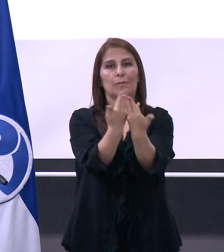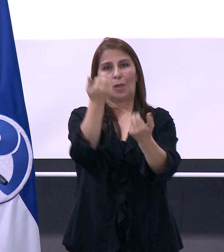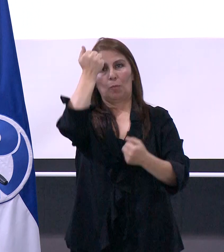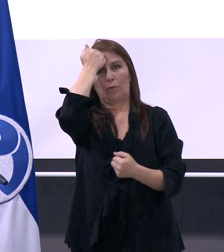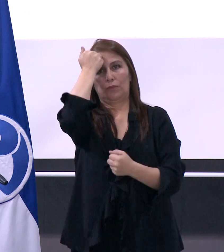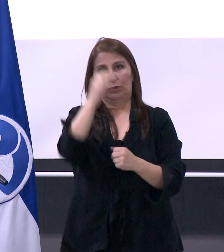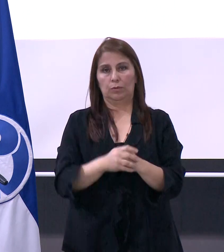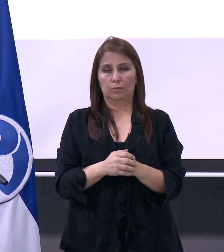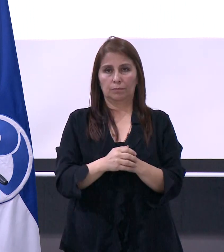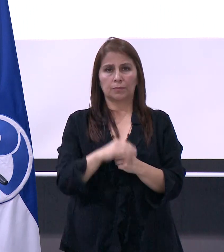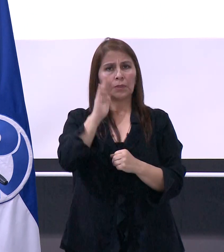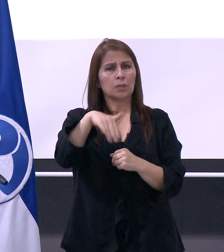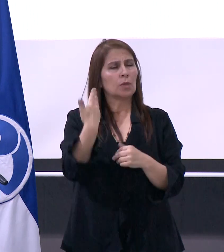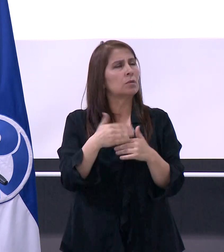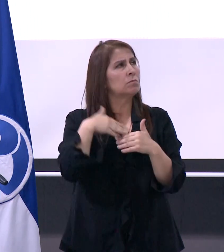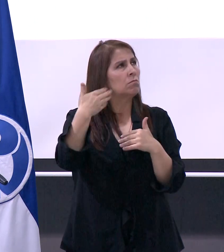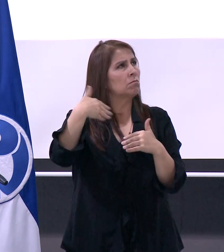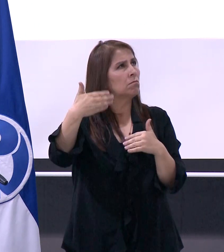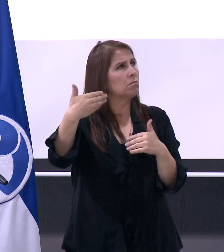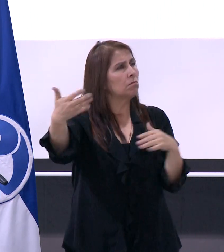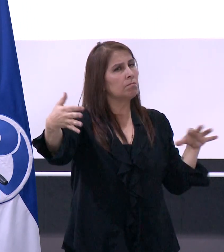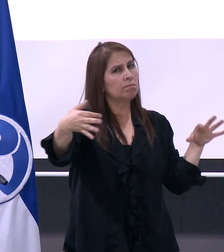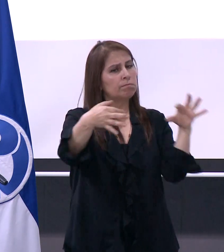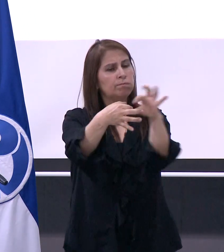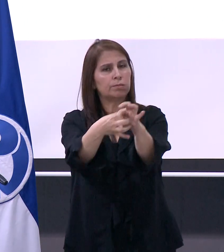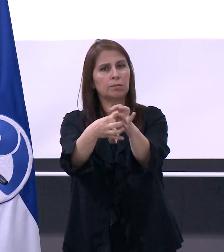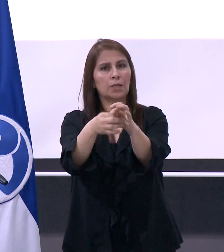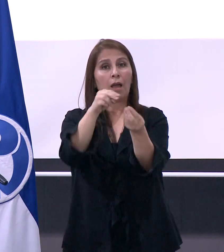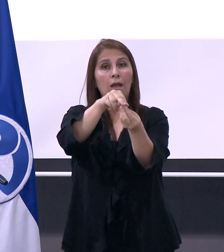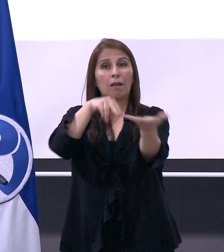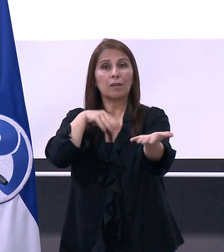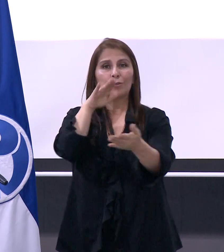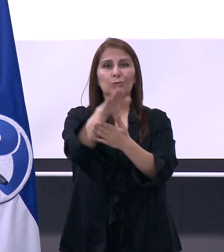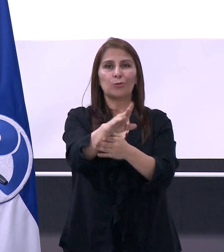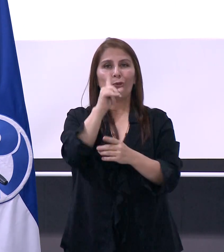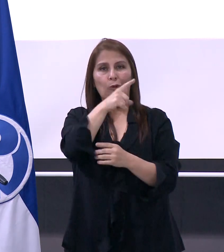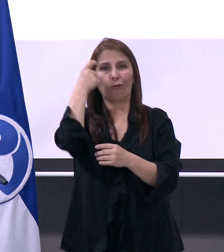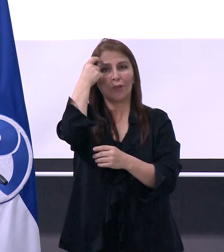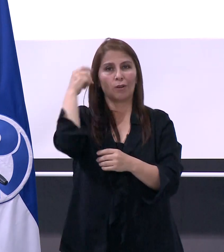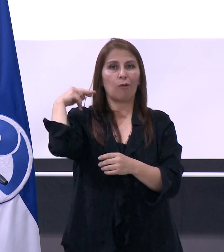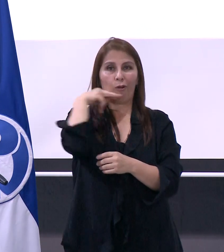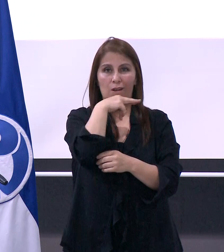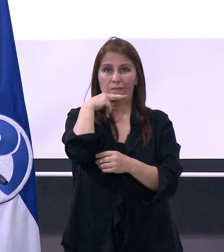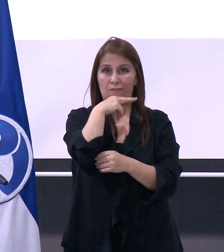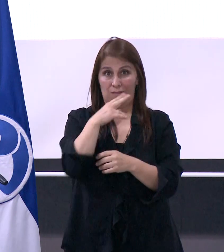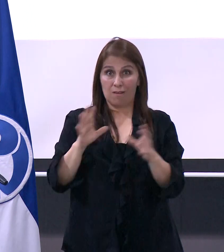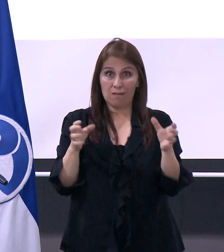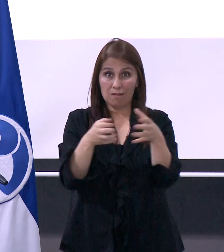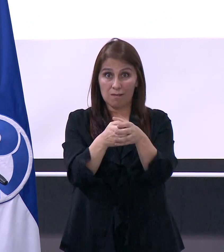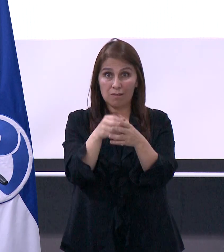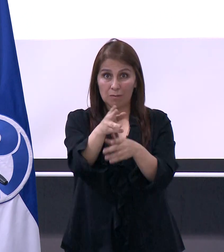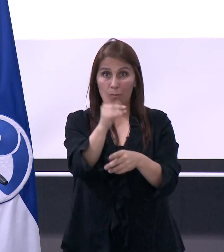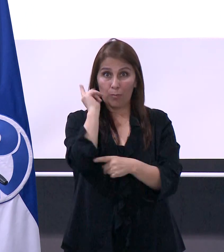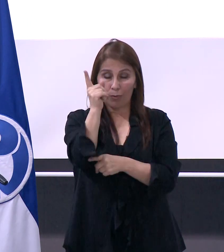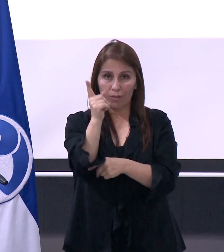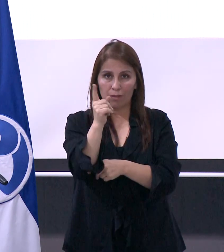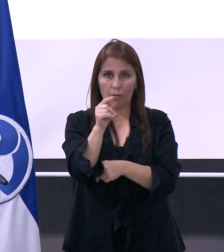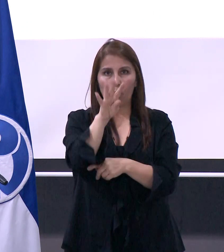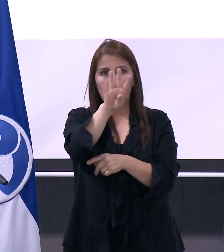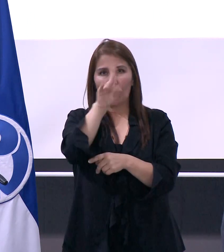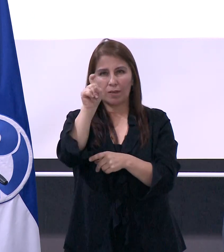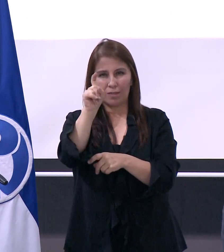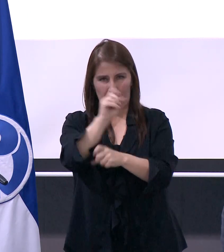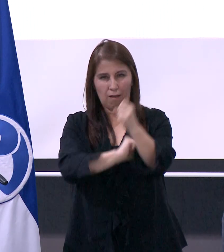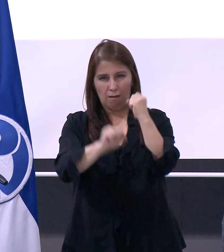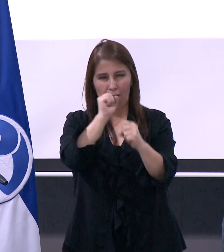se conectó con el gobierno cuando entró en crisis el gobierno liberal en el 46 pero además de este hecho político lo cierto es que en el plano